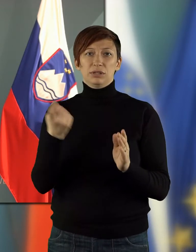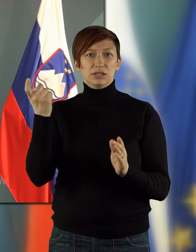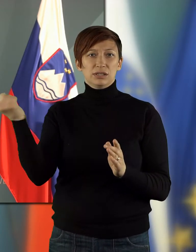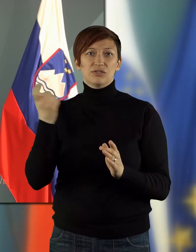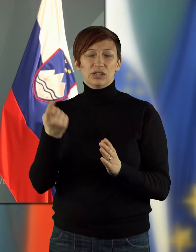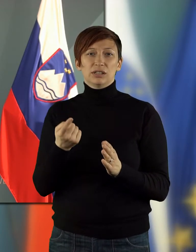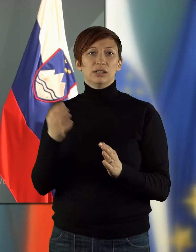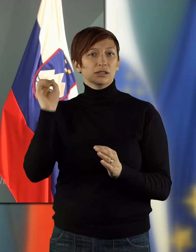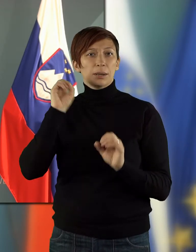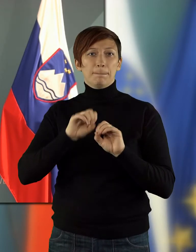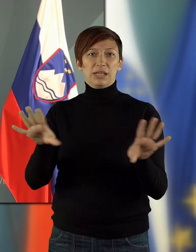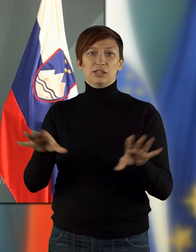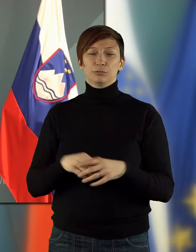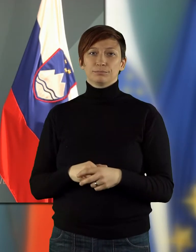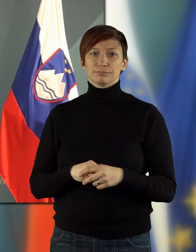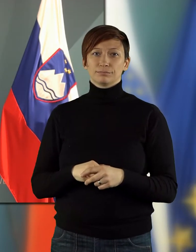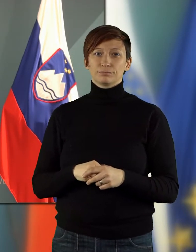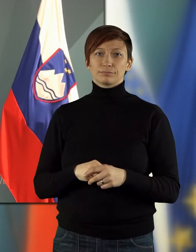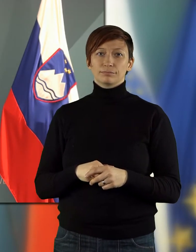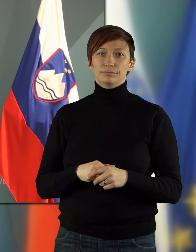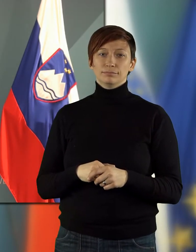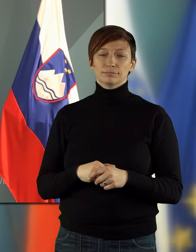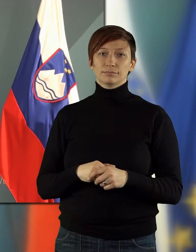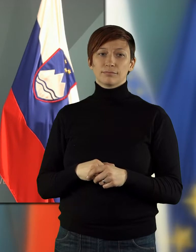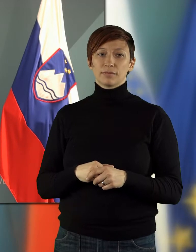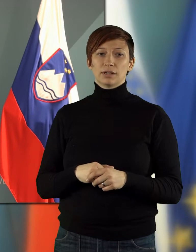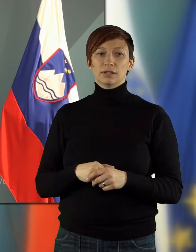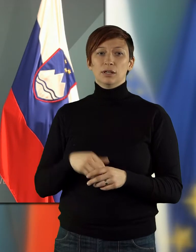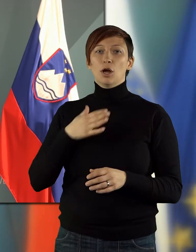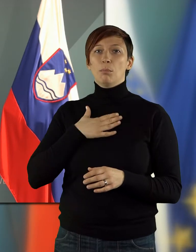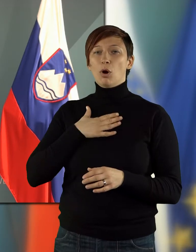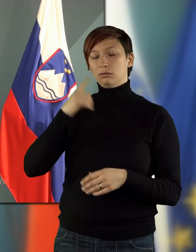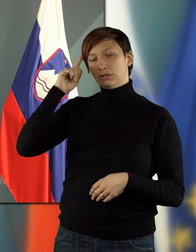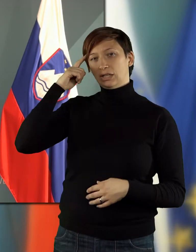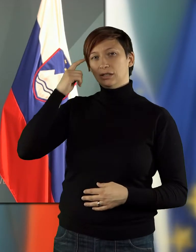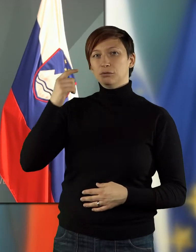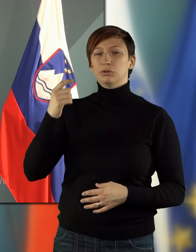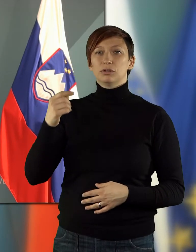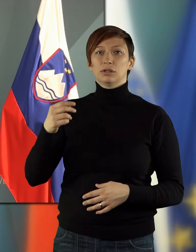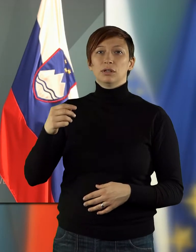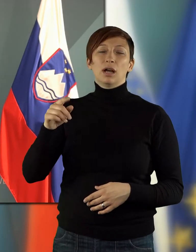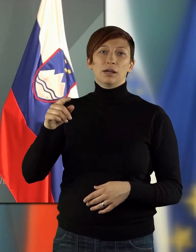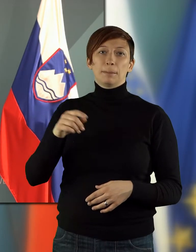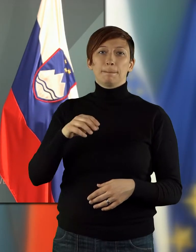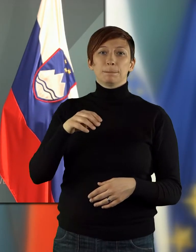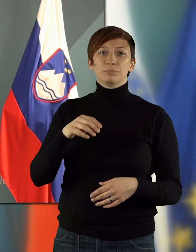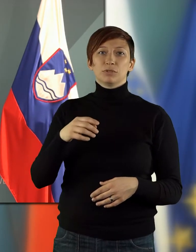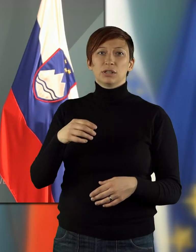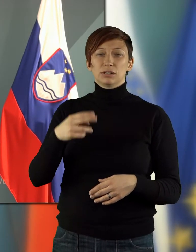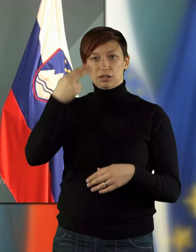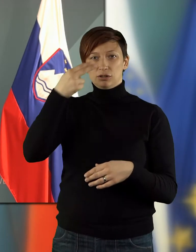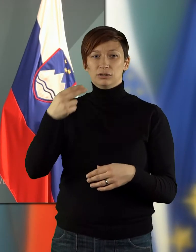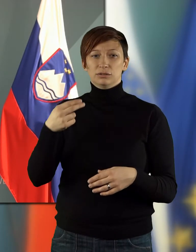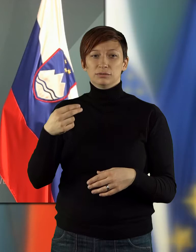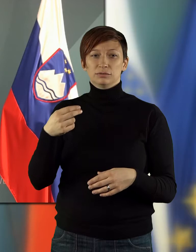rezultate, da jih ne bi izvedeli preko medijev. Hvala lepa. Po mojem vedenju je bil